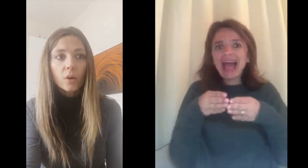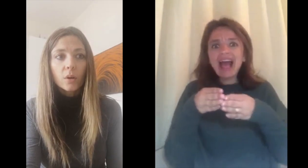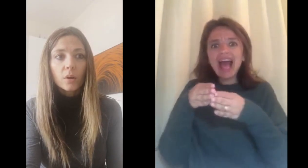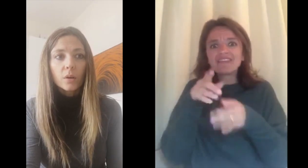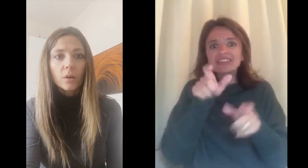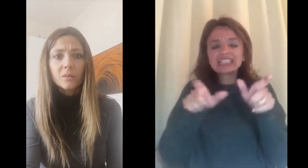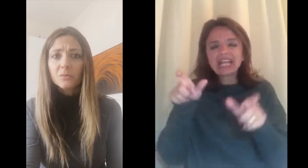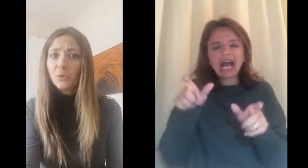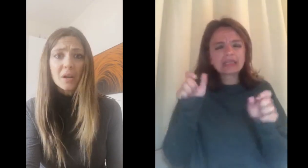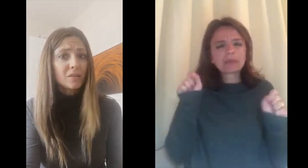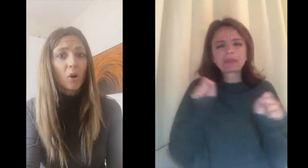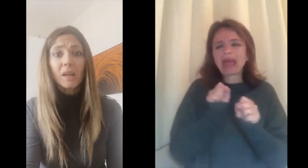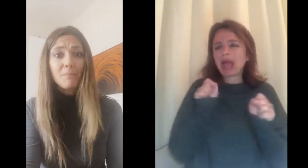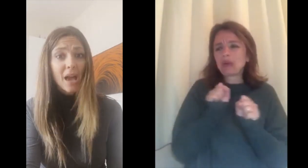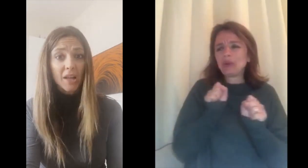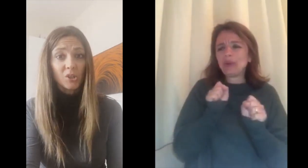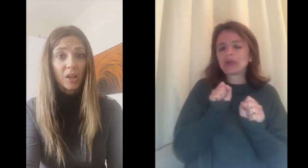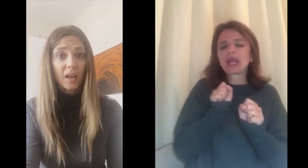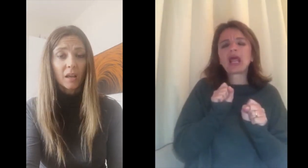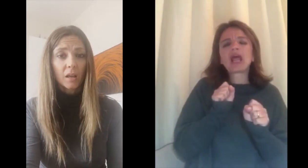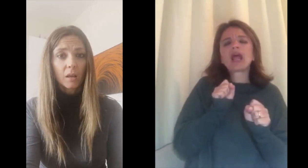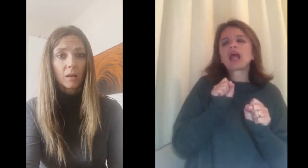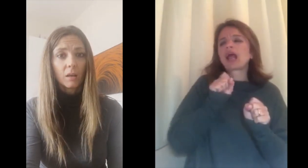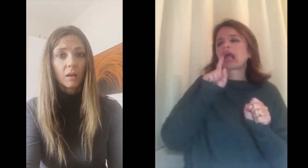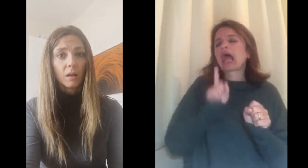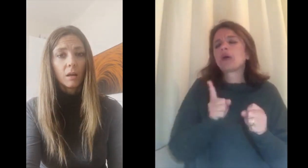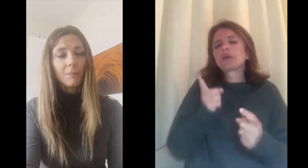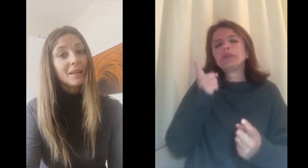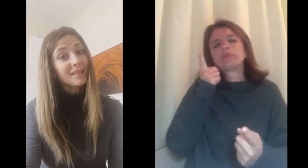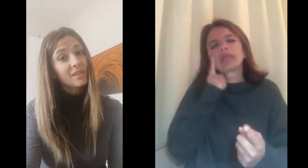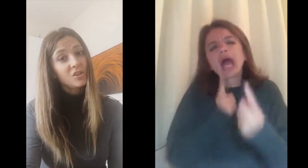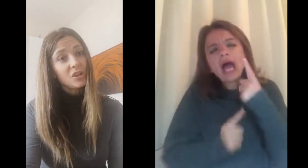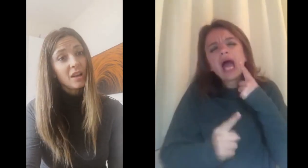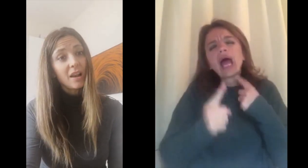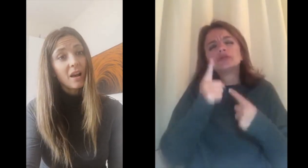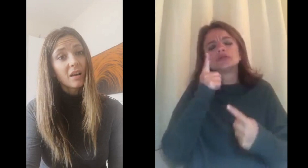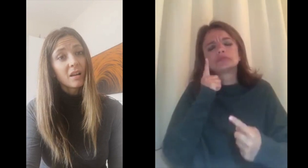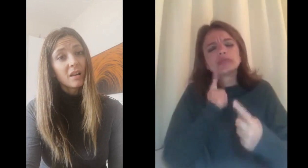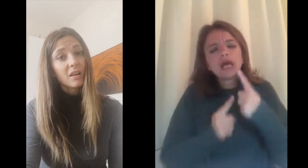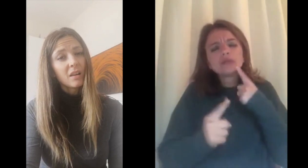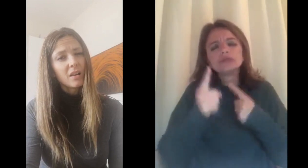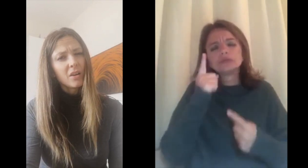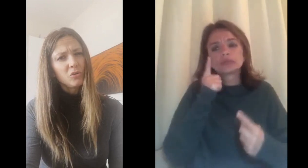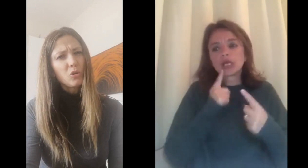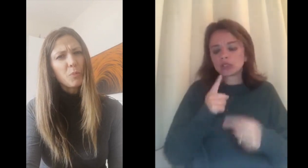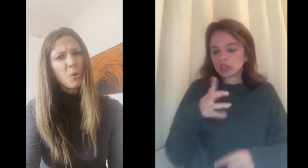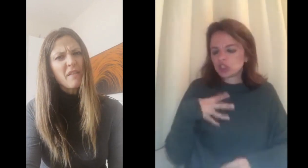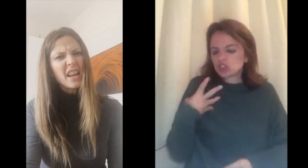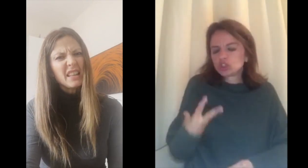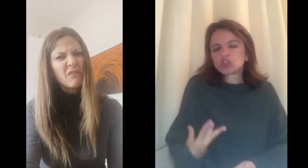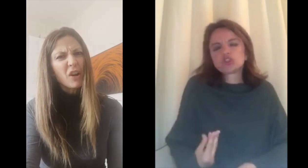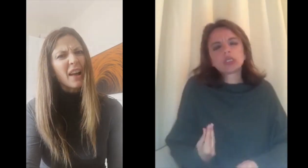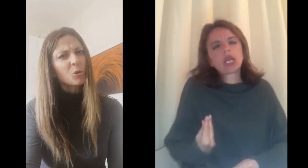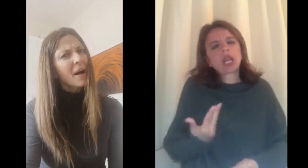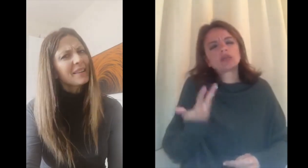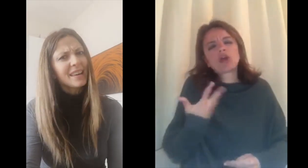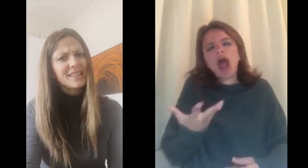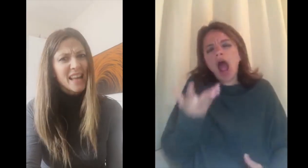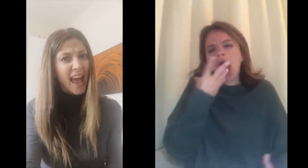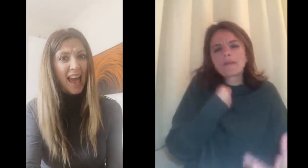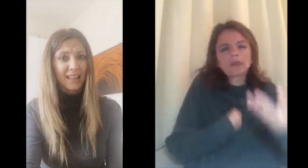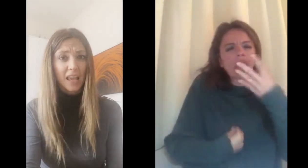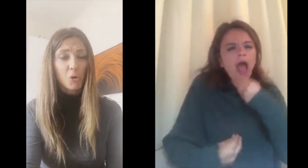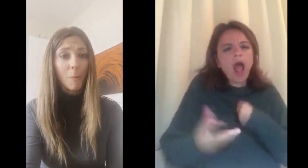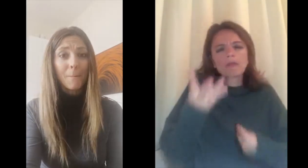Glauco non restò che piangere, mentre Scilla, dopo avere divorato